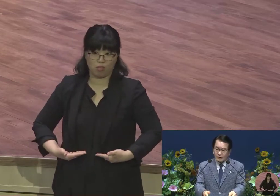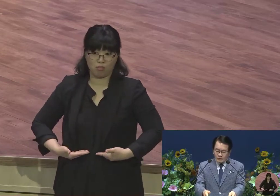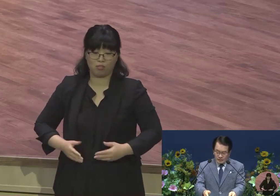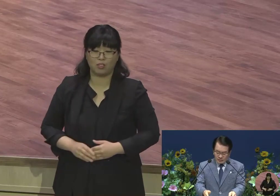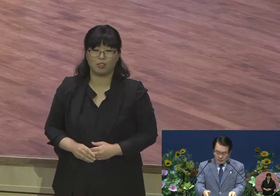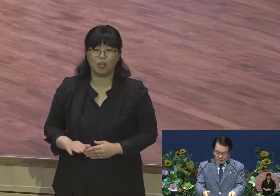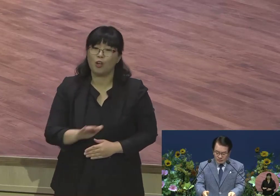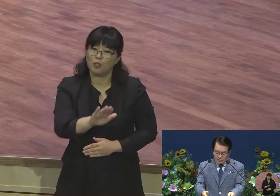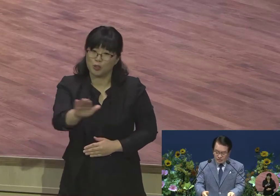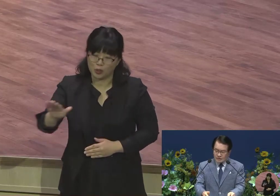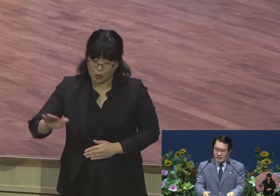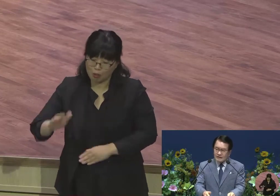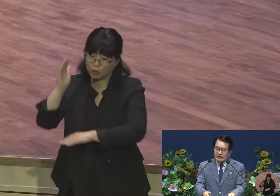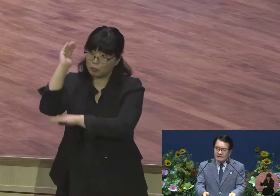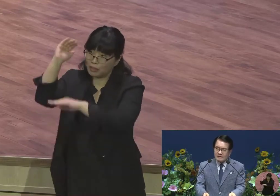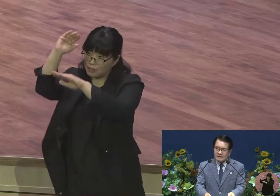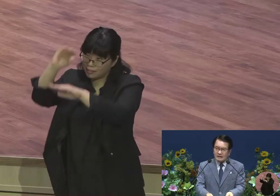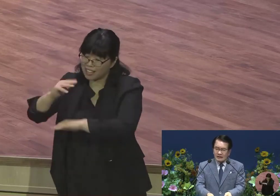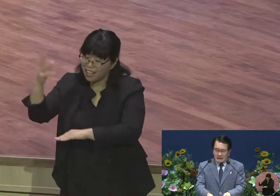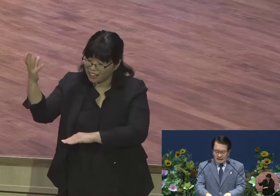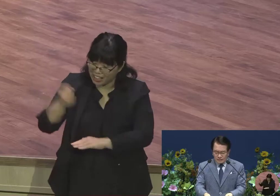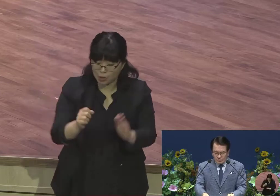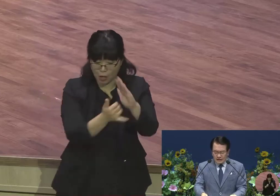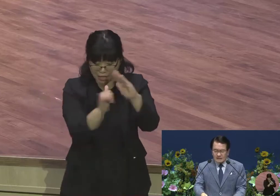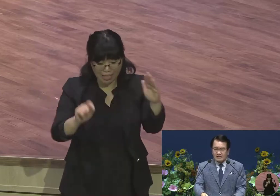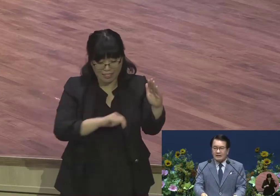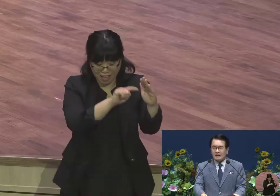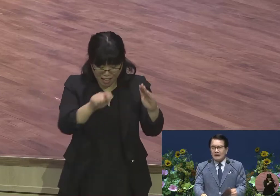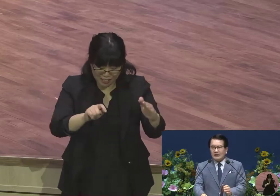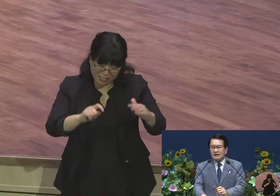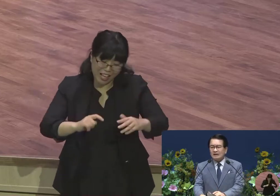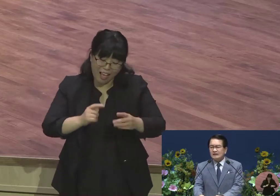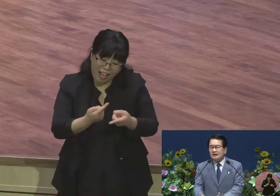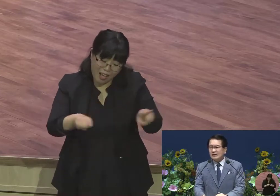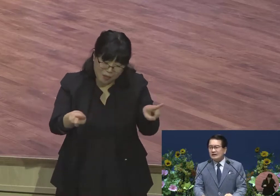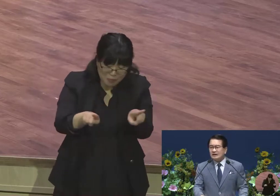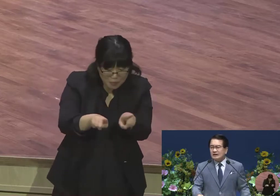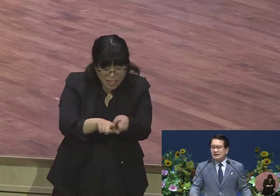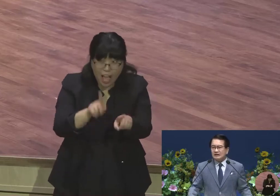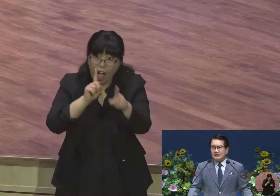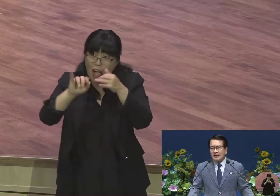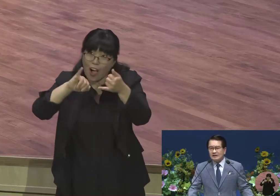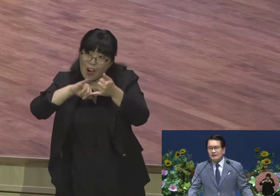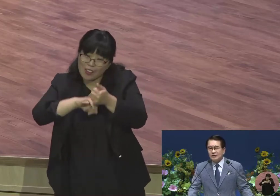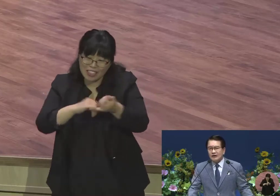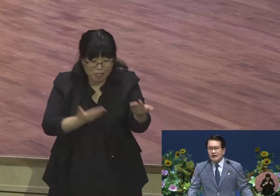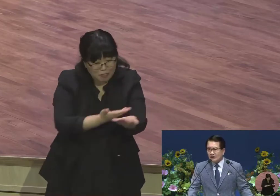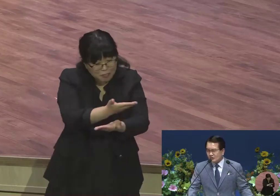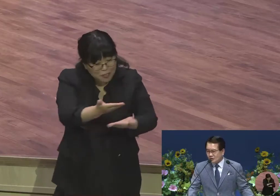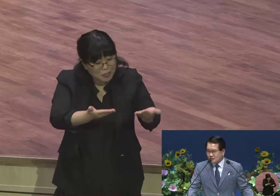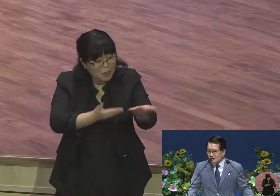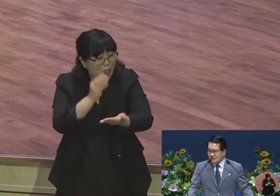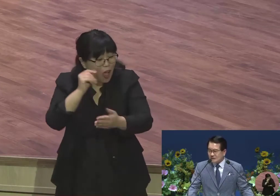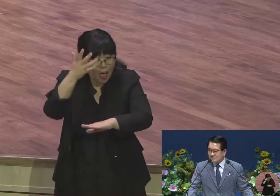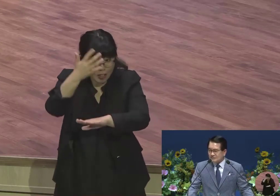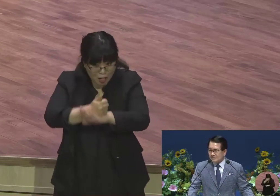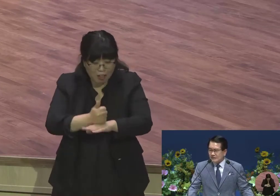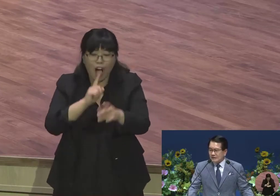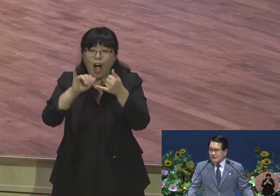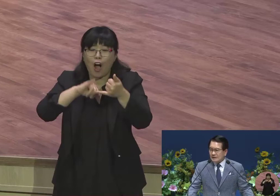붙잡고 영계 모든 성도들 전 가정이 하나님 우리 가정이 은약이 이끄는 가정이 되어야죠